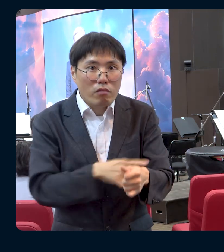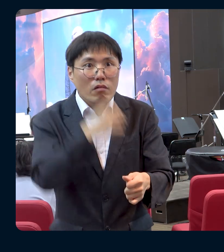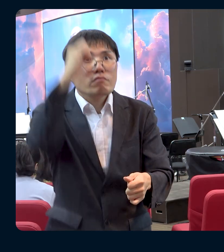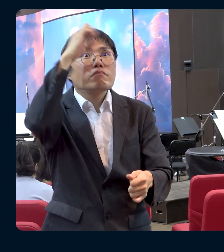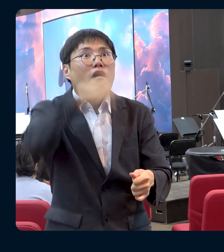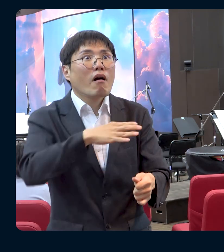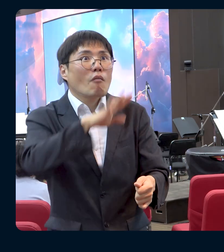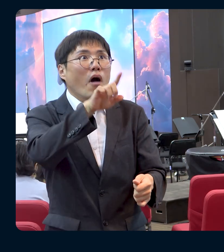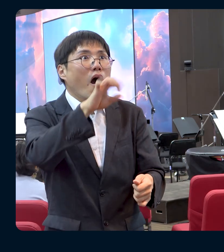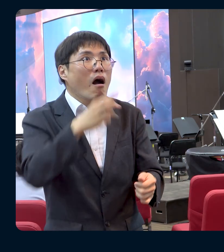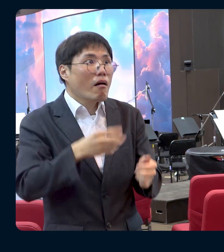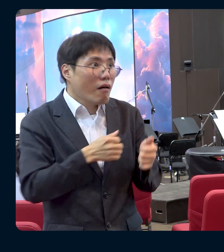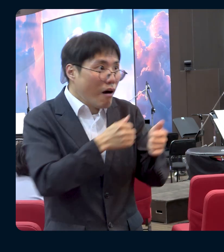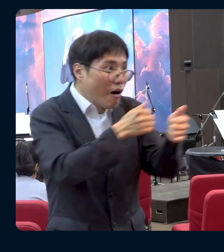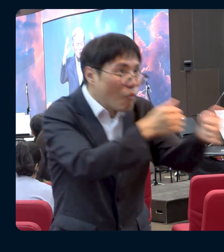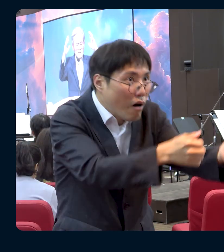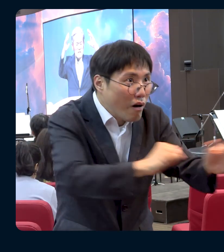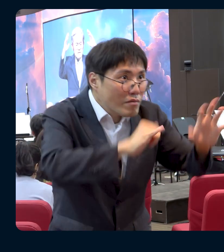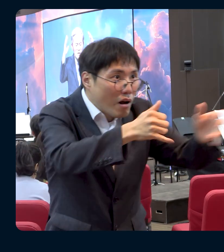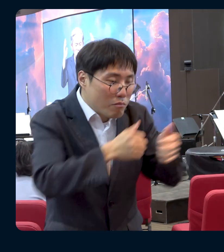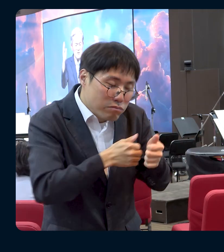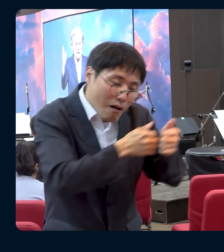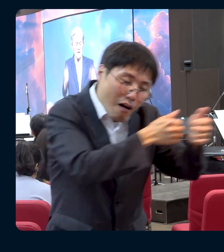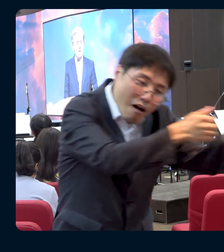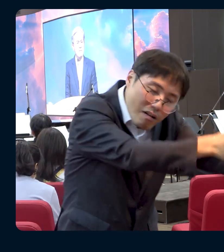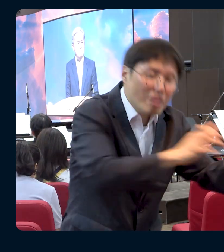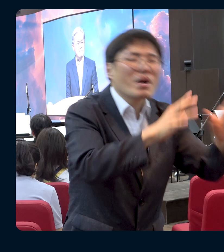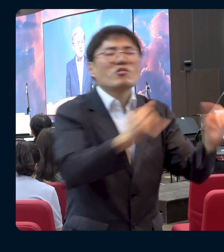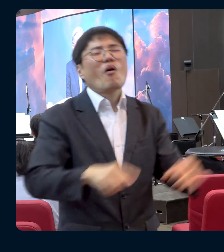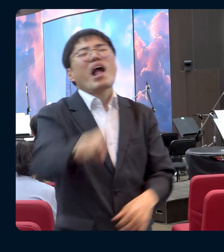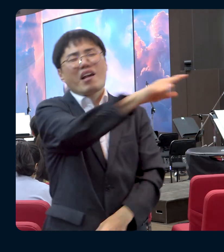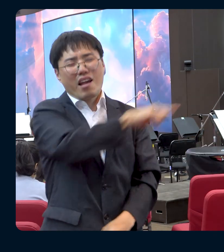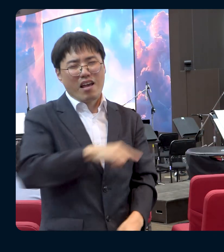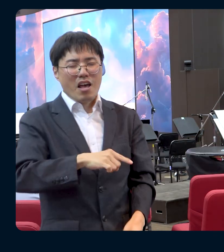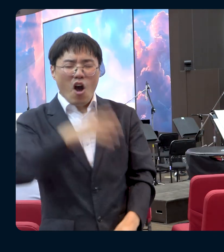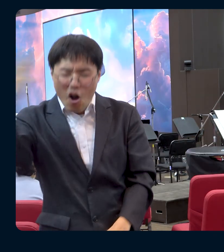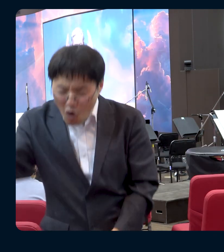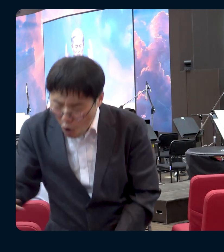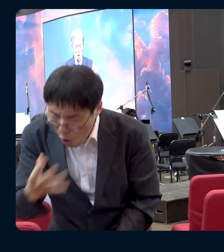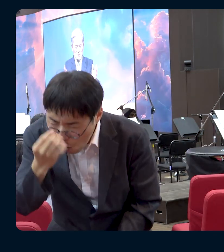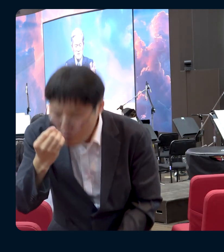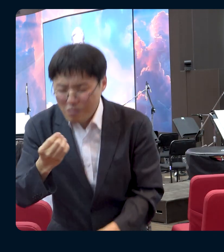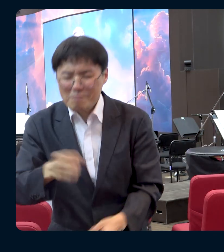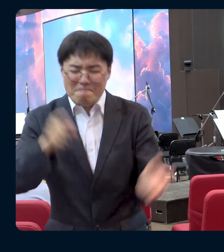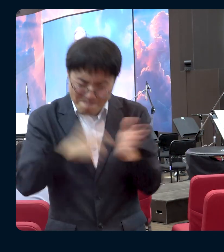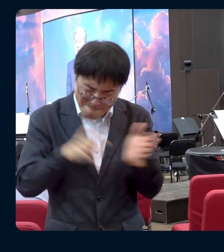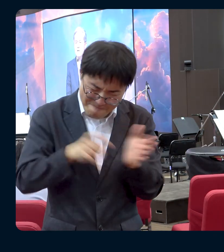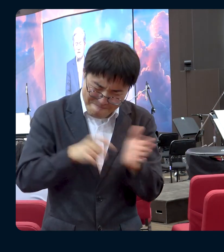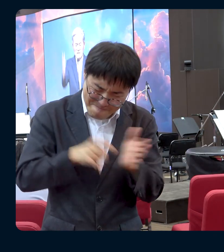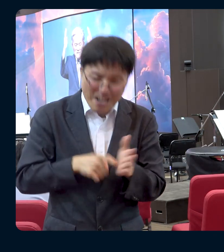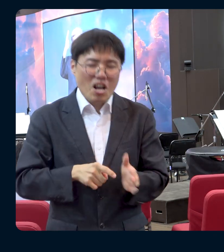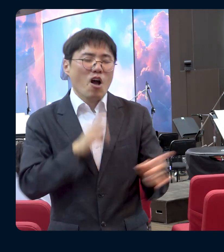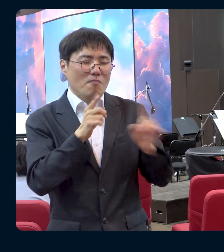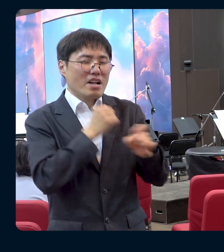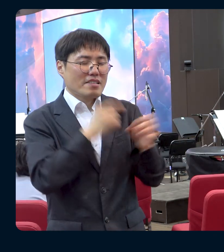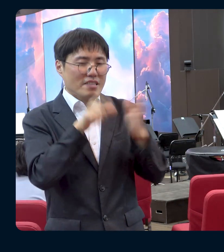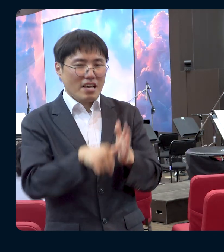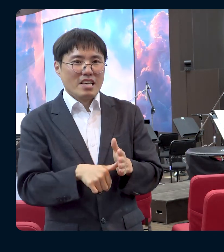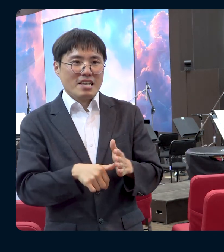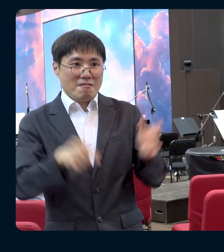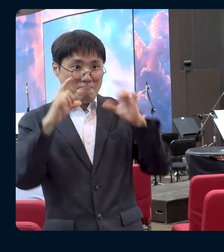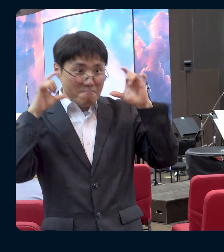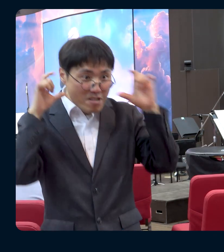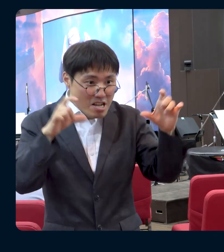거예요. 자기도 모르게 그 흐름에 따라 세속으로 가고 있는 그 백성들에게 거룩의 길을 촉구하면서